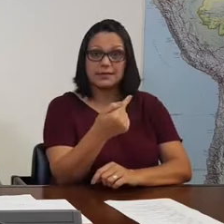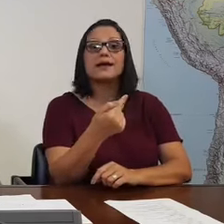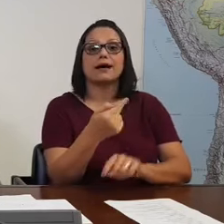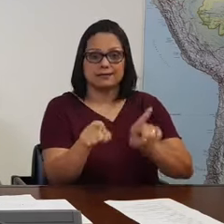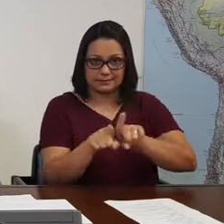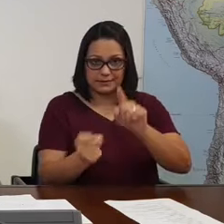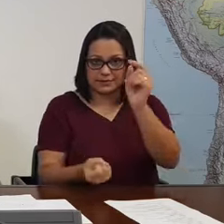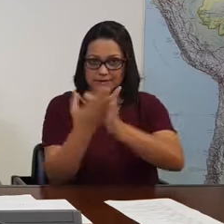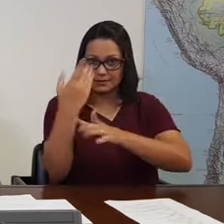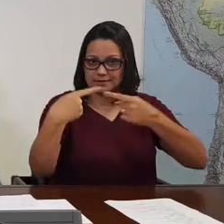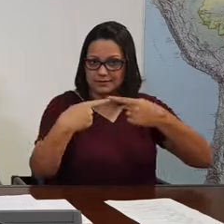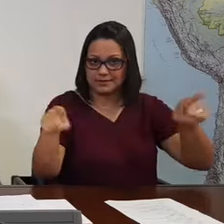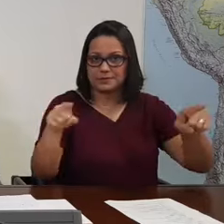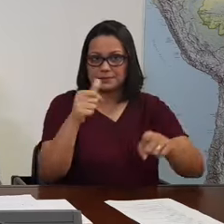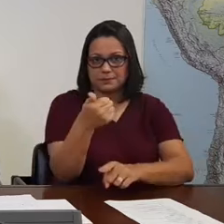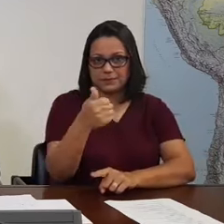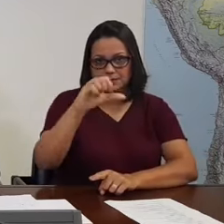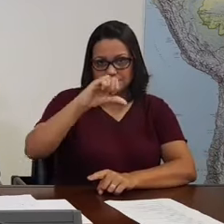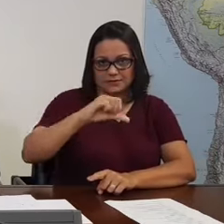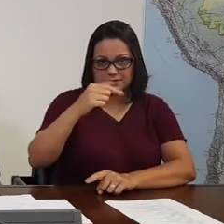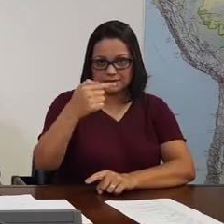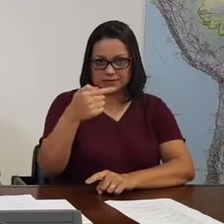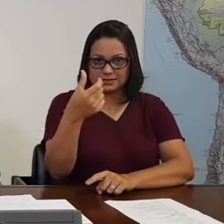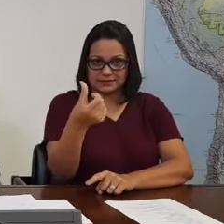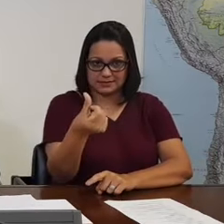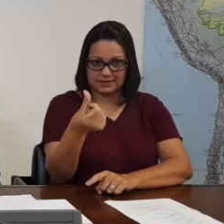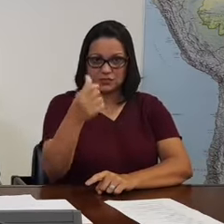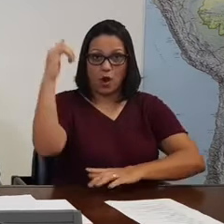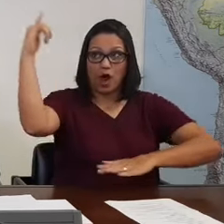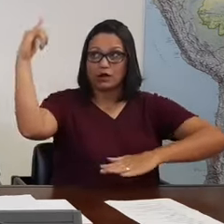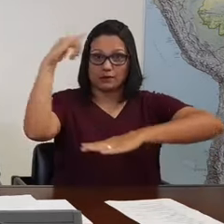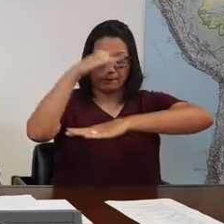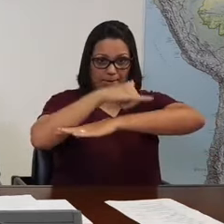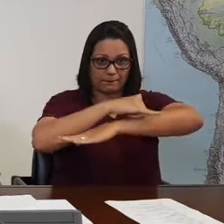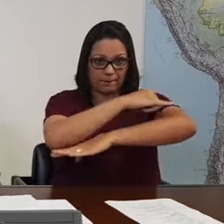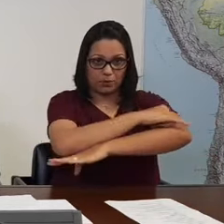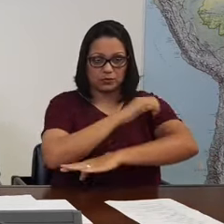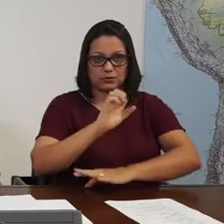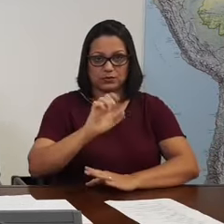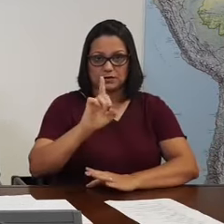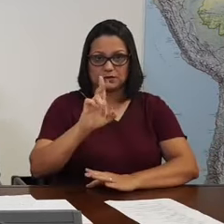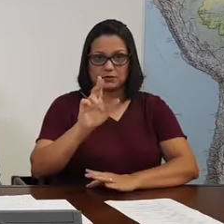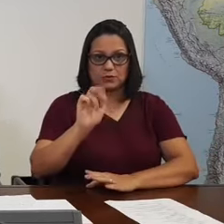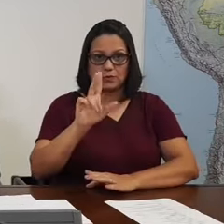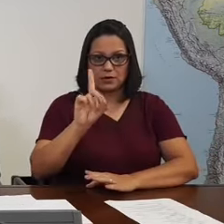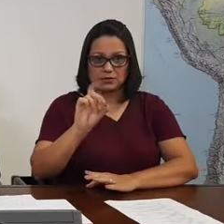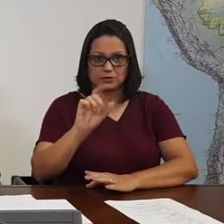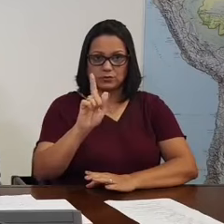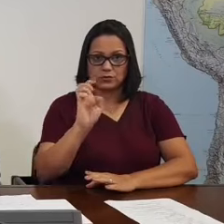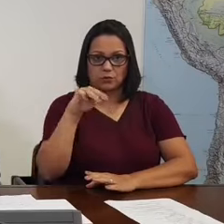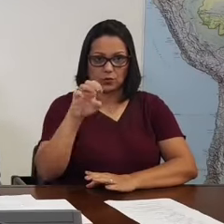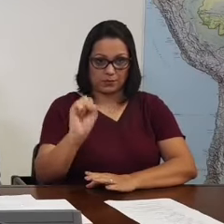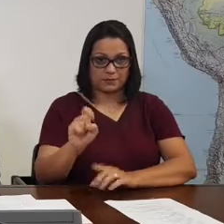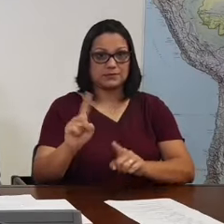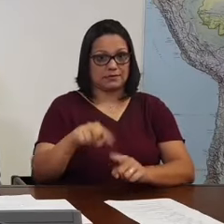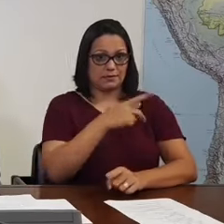76 do aeroporto Eduardo Gomes, no governo do general Médici, e tivemos também a inauguração